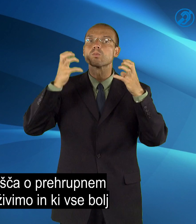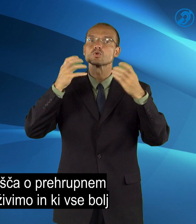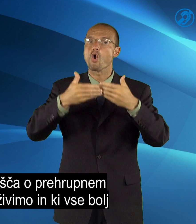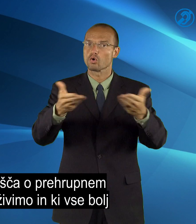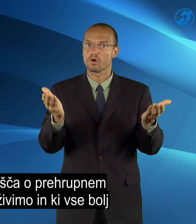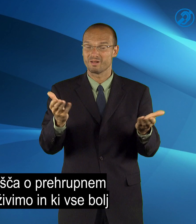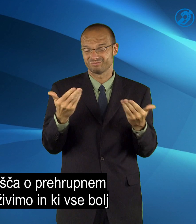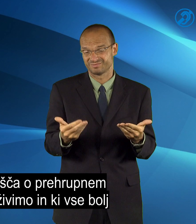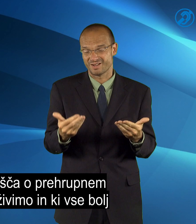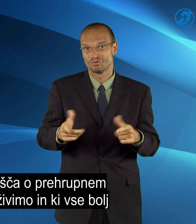poškodbe sluha.